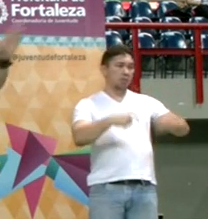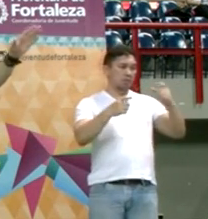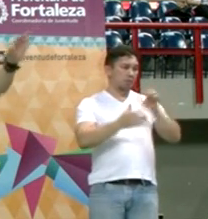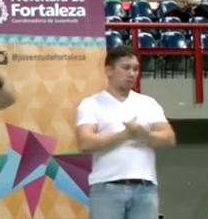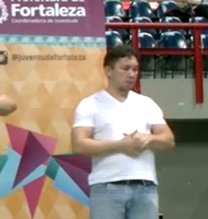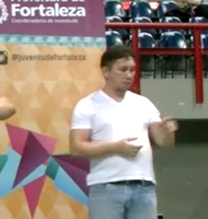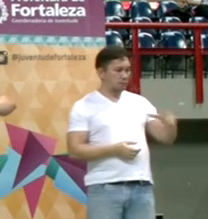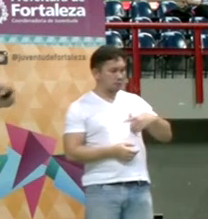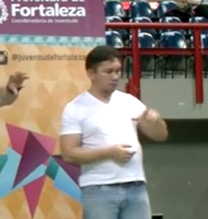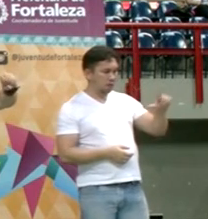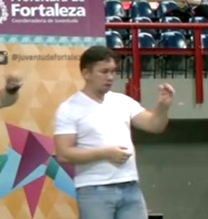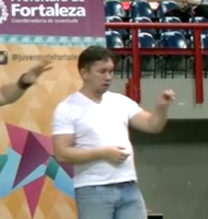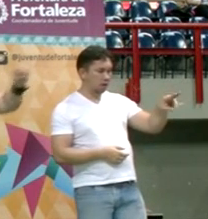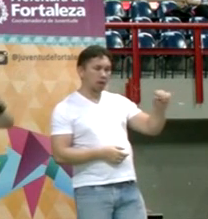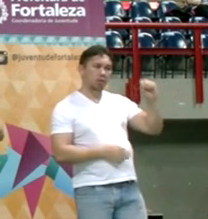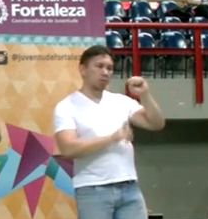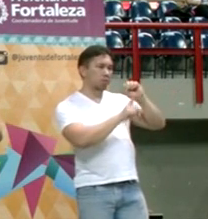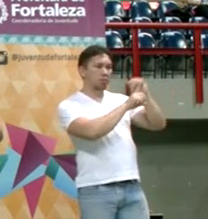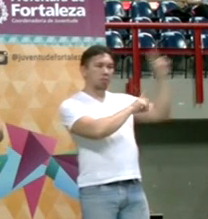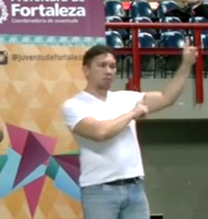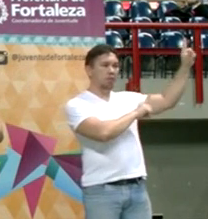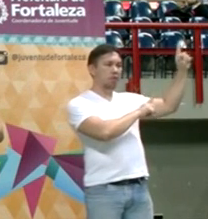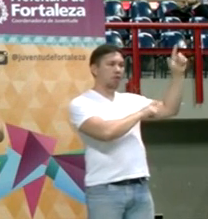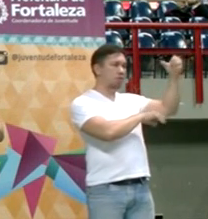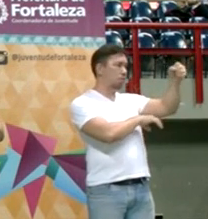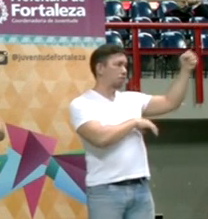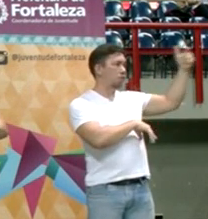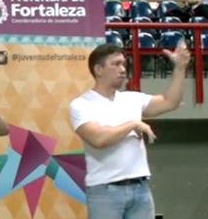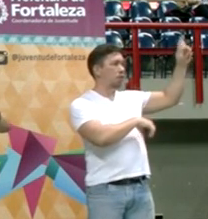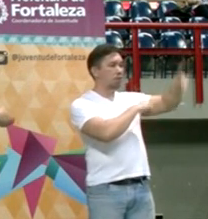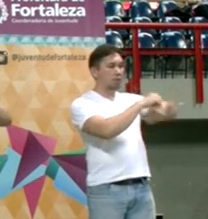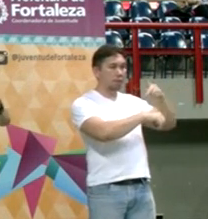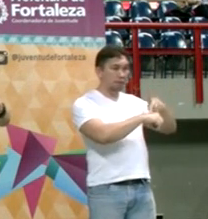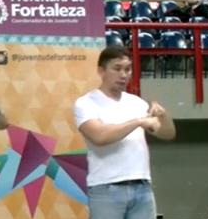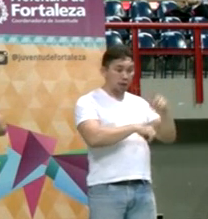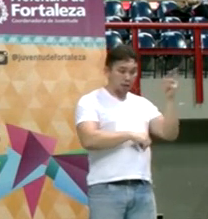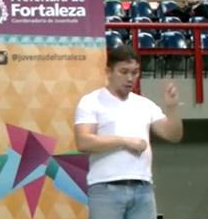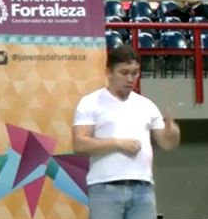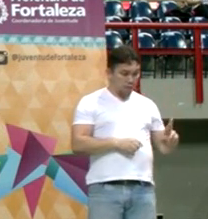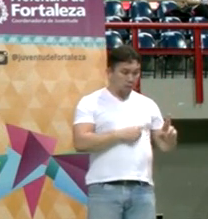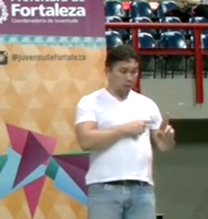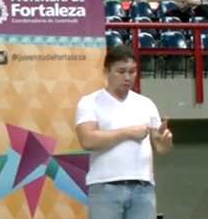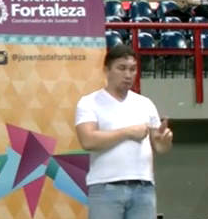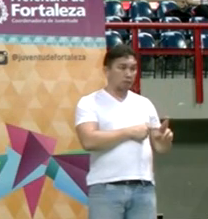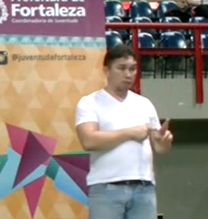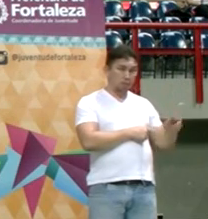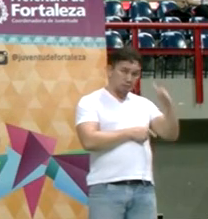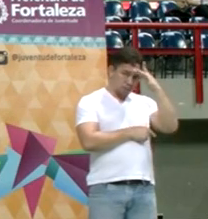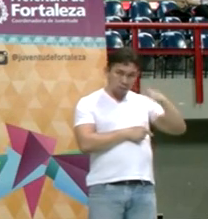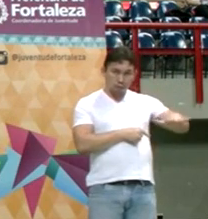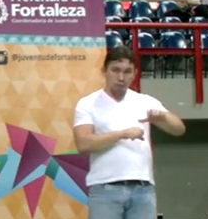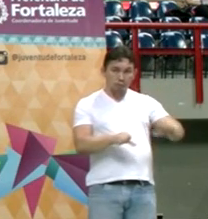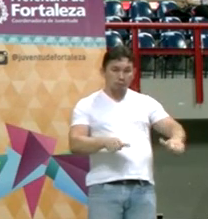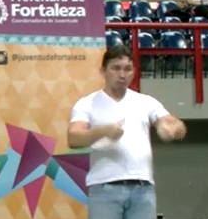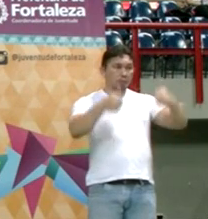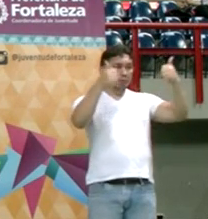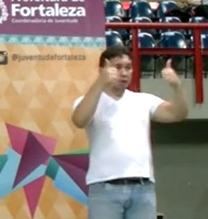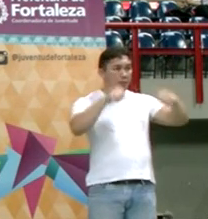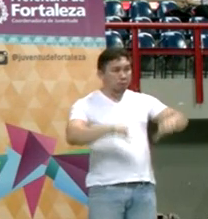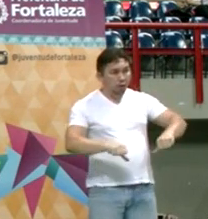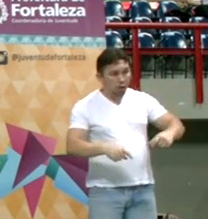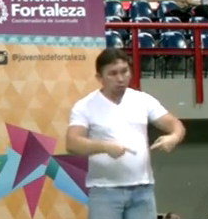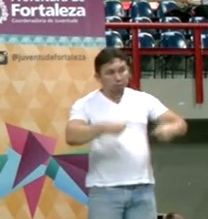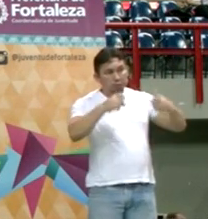Lenin? Mandou ele embora, exilou. Tá? Só que a Rússia, a situação do povo russo melhora ou piora com a